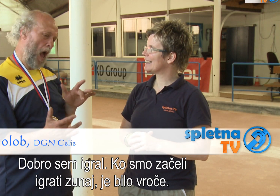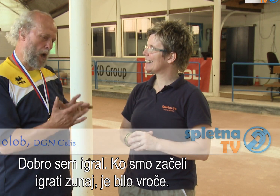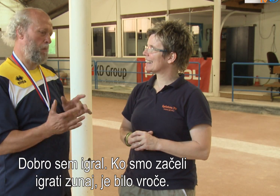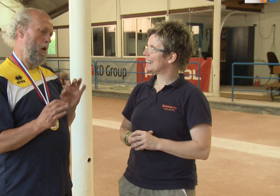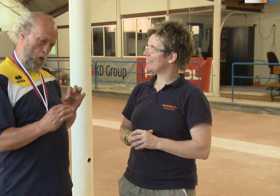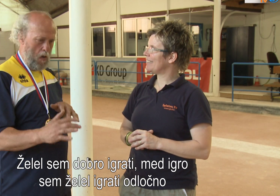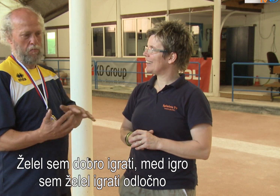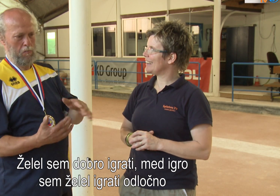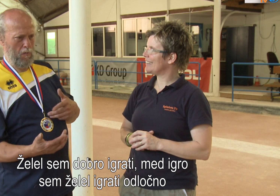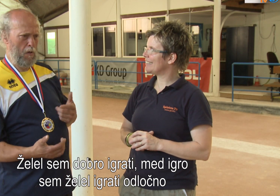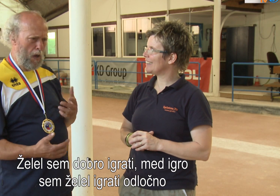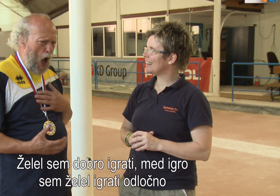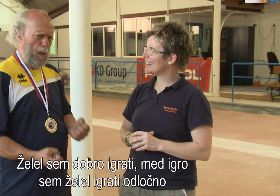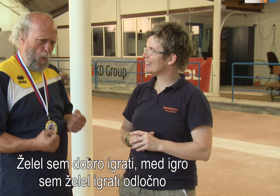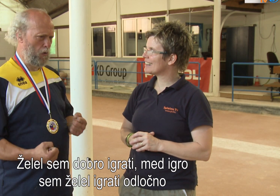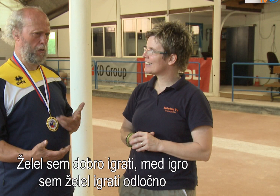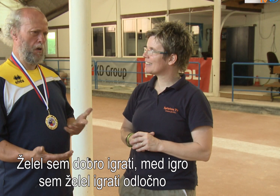Raja Nakba